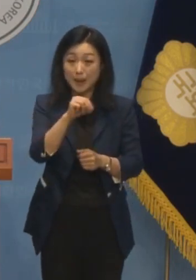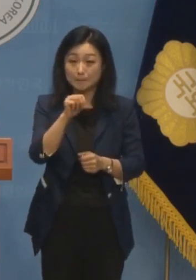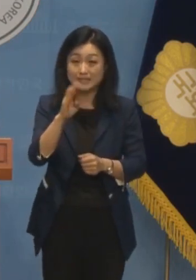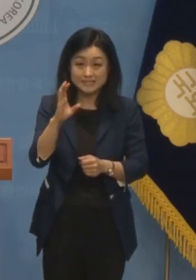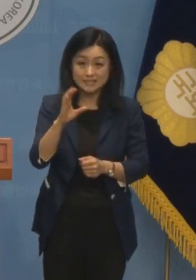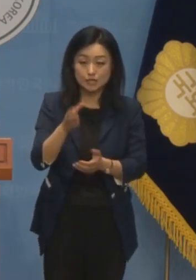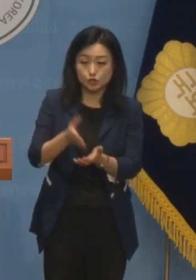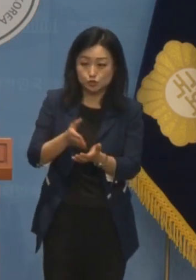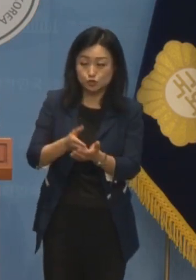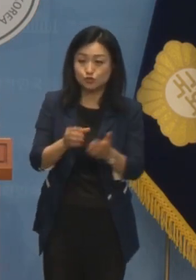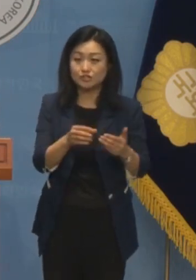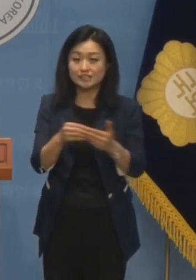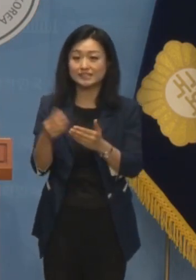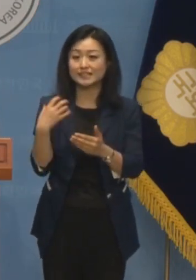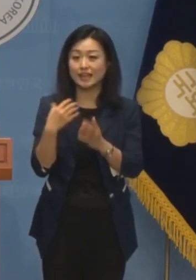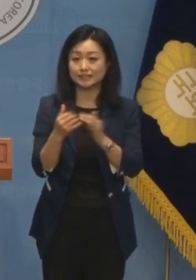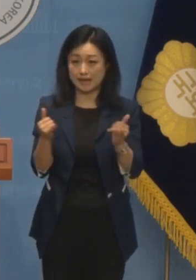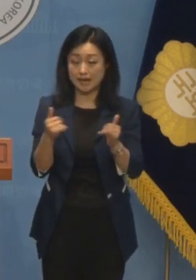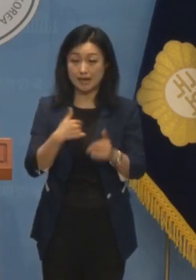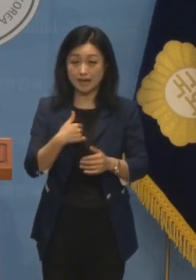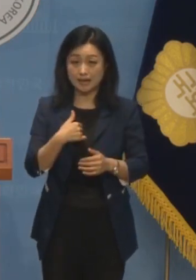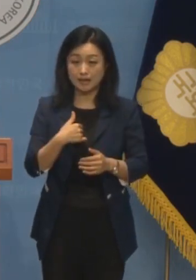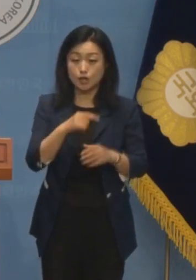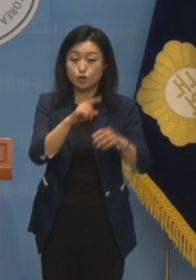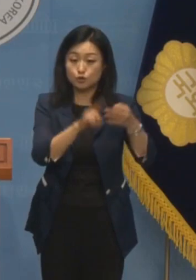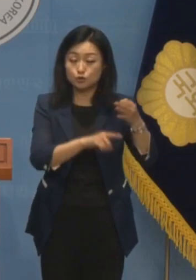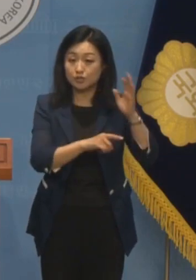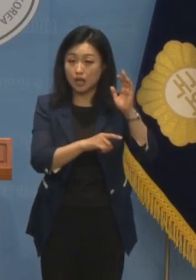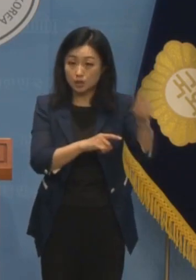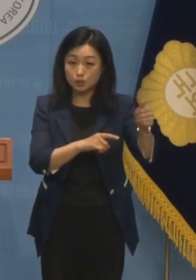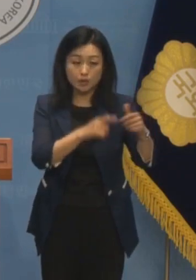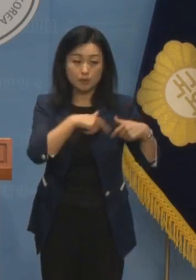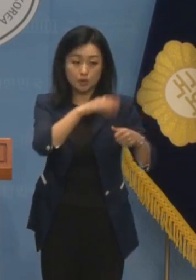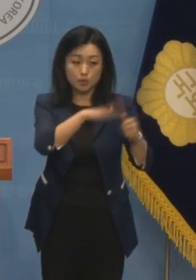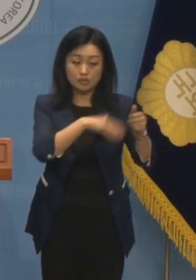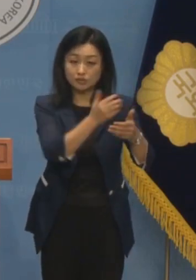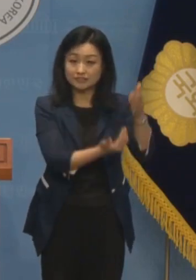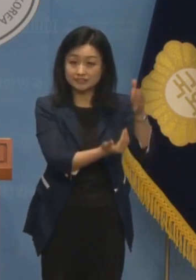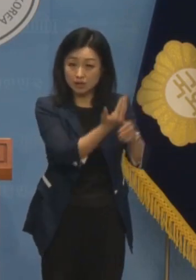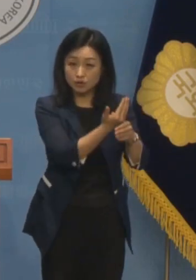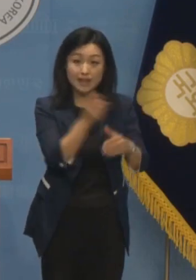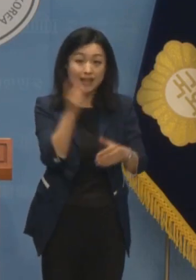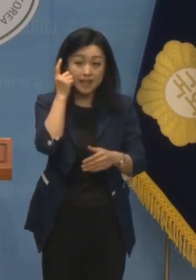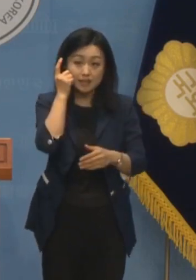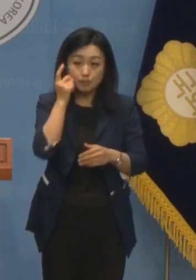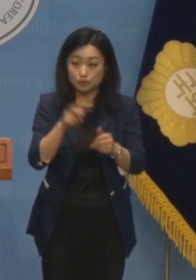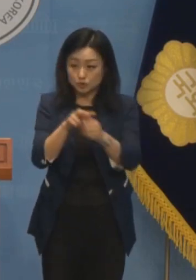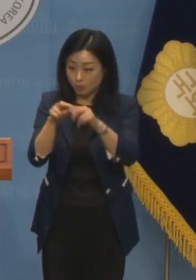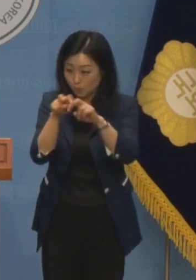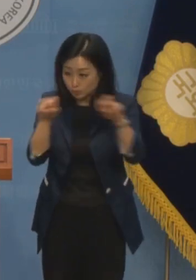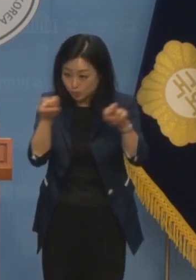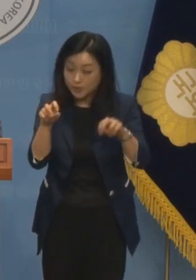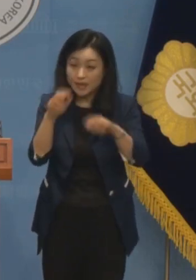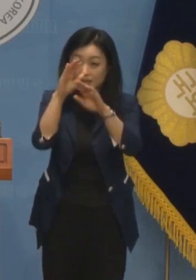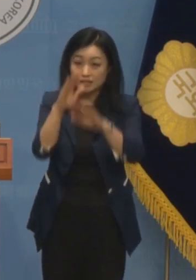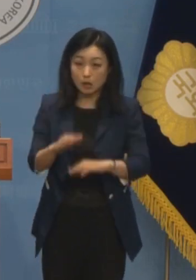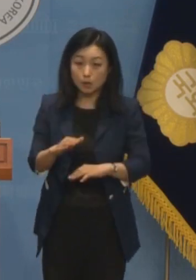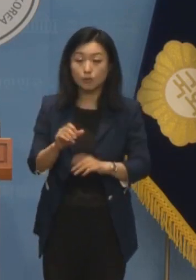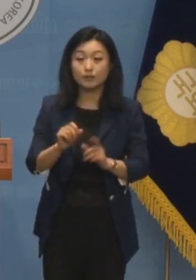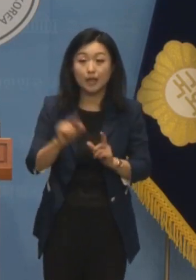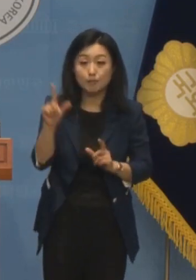신장식의 뉴스아이킥 진행자였습니다. 이른바 윤석열 대통령 명예훼손 사건으로 통신 자료를 조회당한 사람은